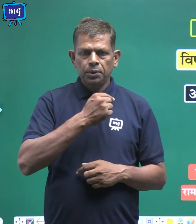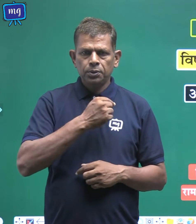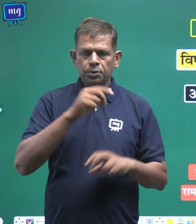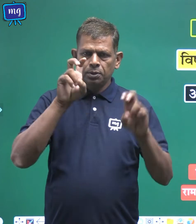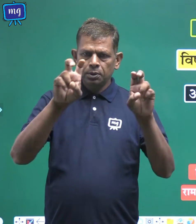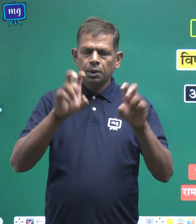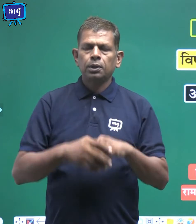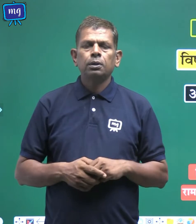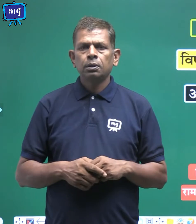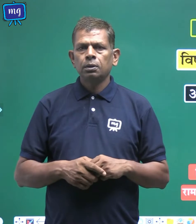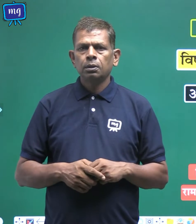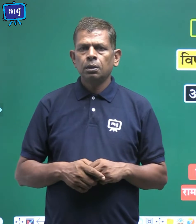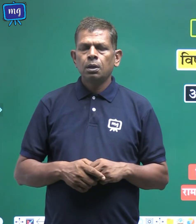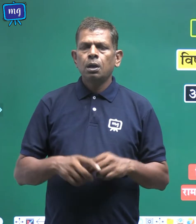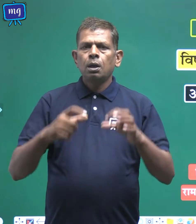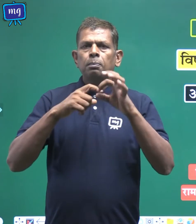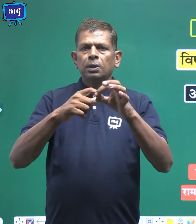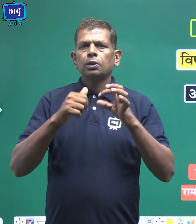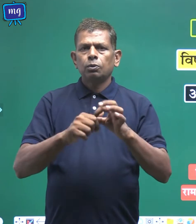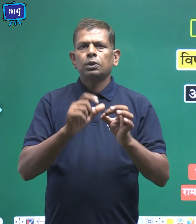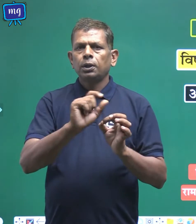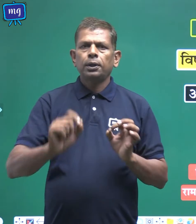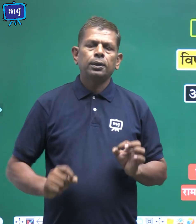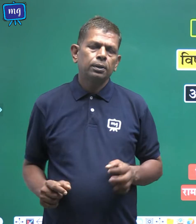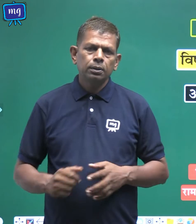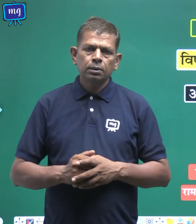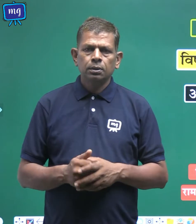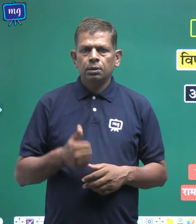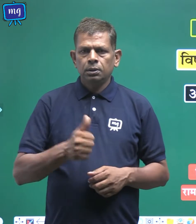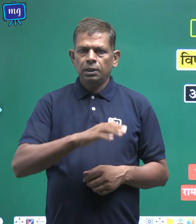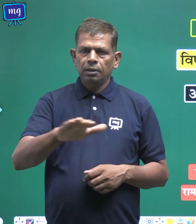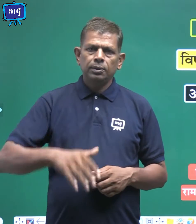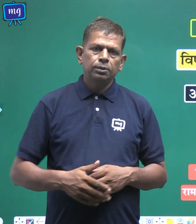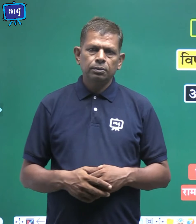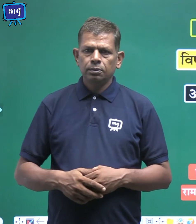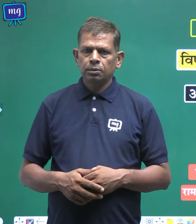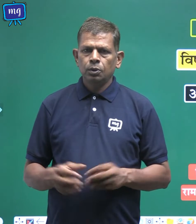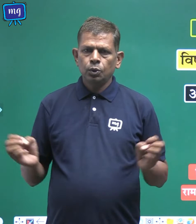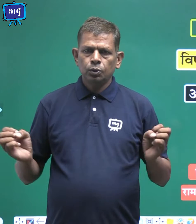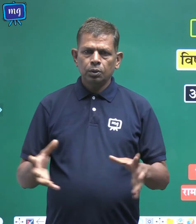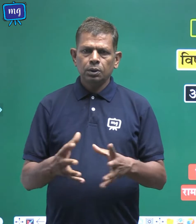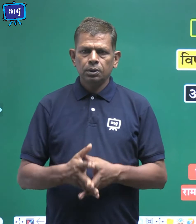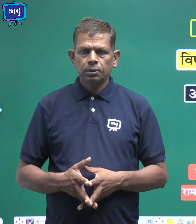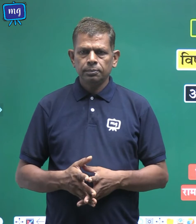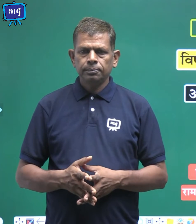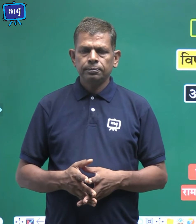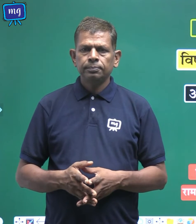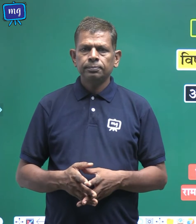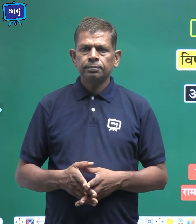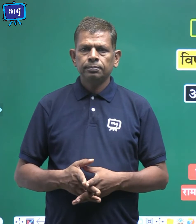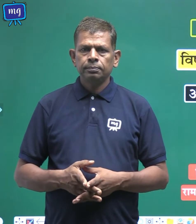के प्रश्नोत्तर करेंगे। ठीक है बच्चों, शुरू करते हैं।